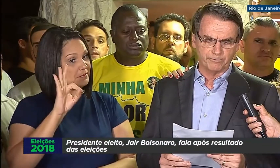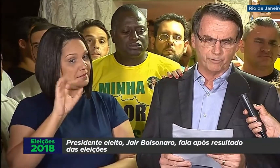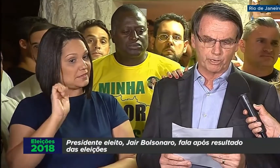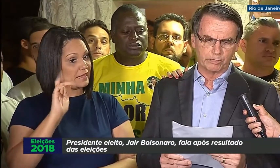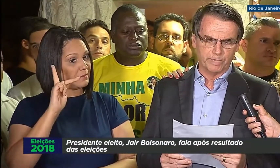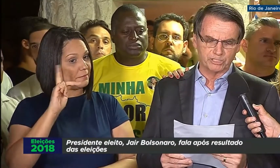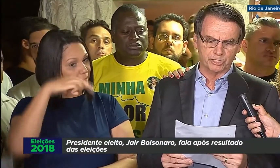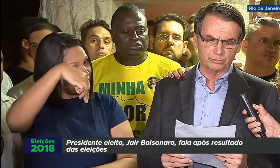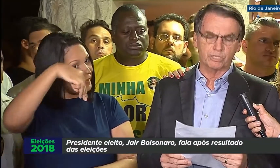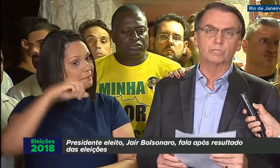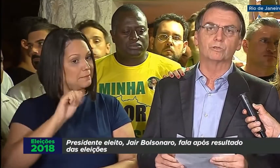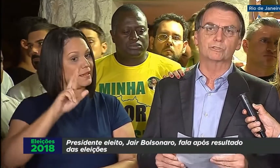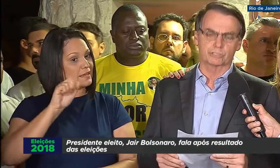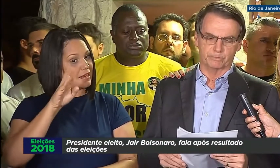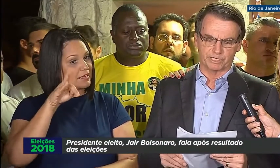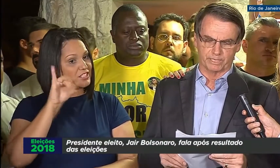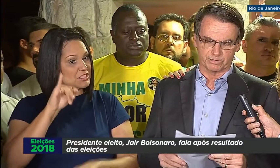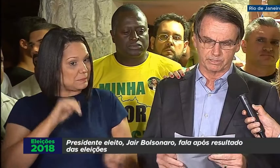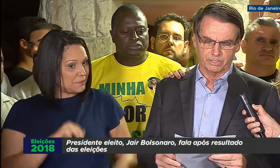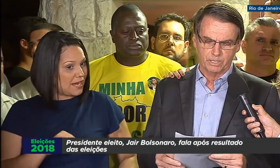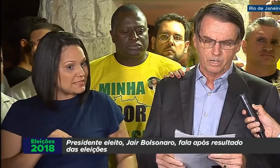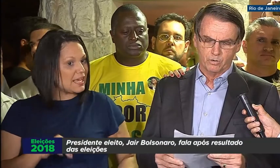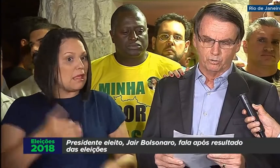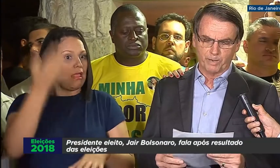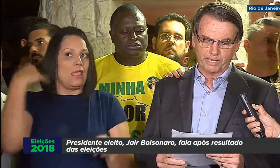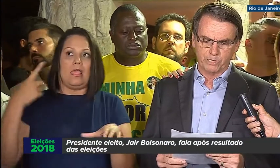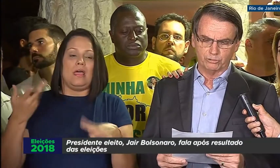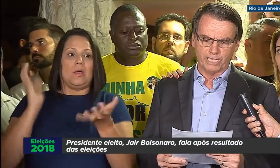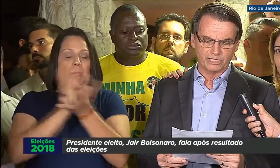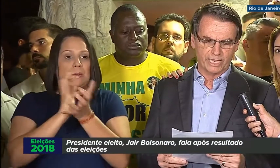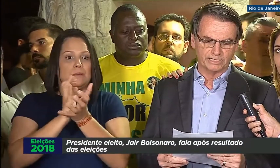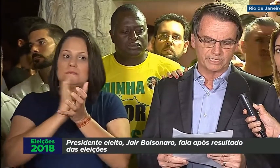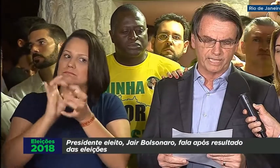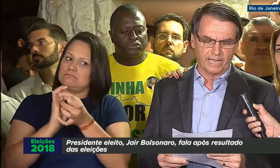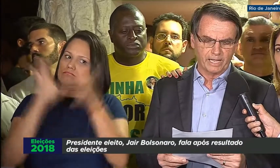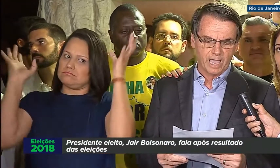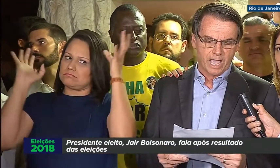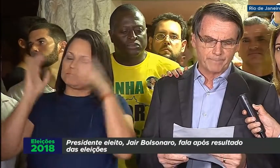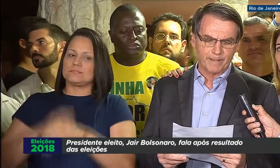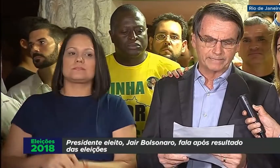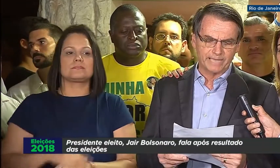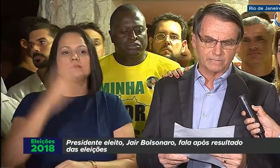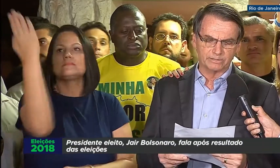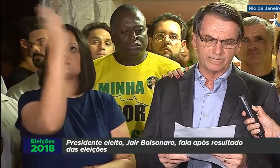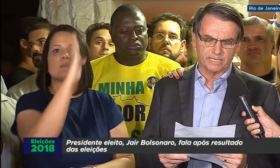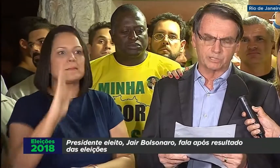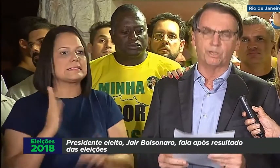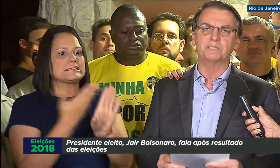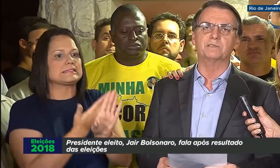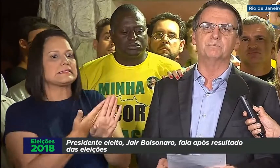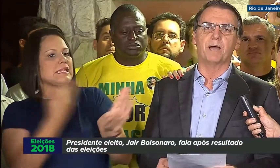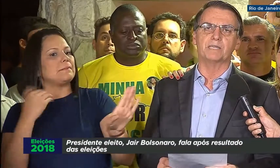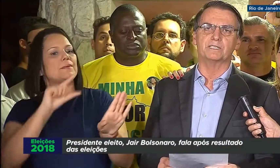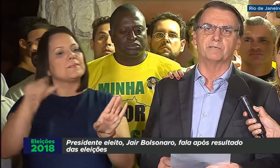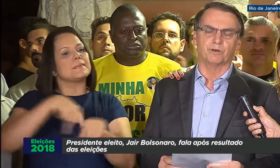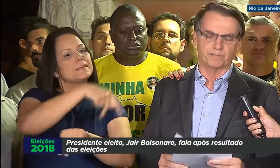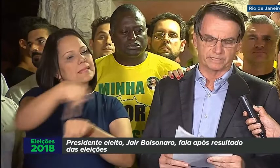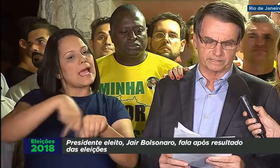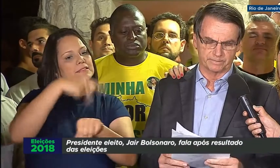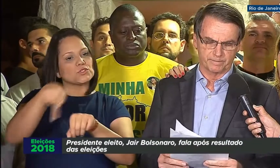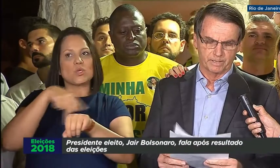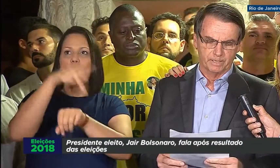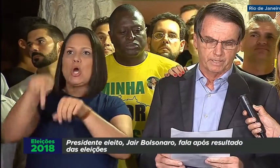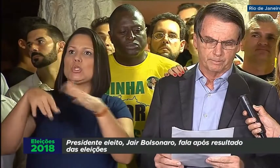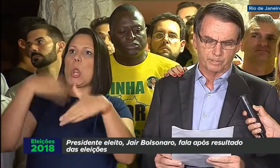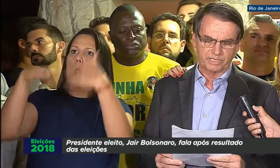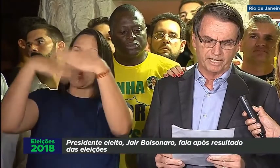a que foram submetidos nos últimos anos. O Brasil deixará de estar apartado das nações mais